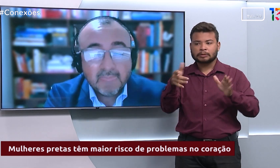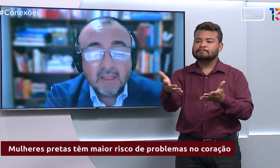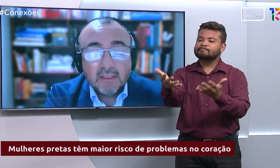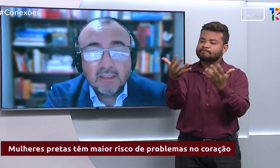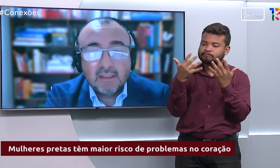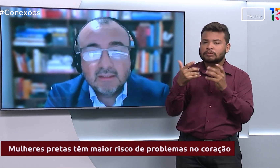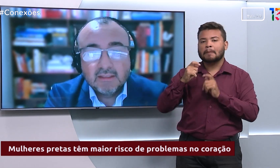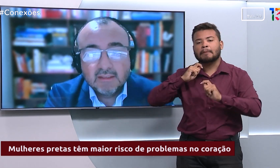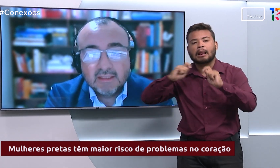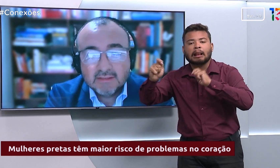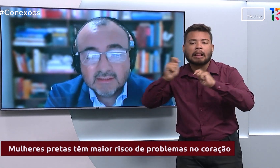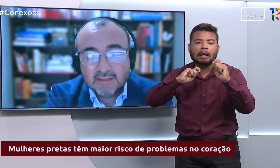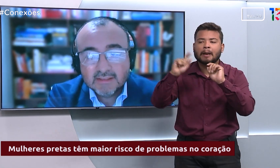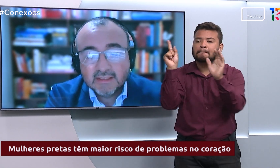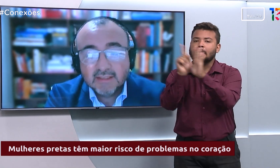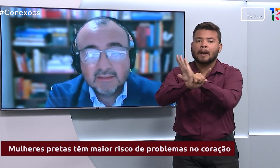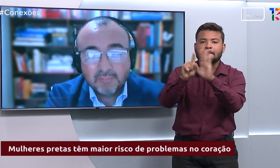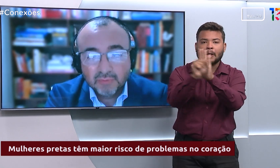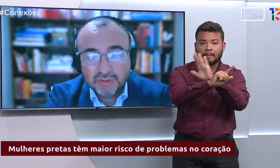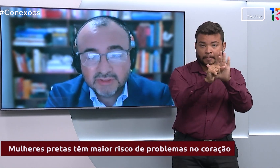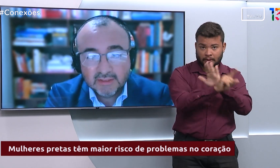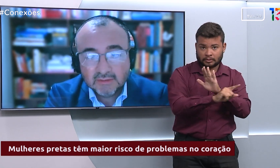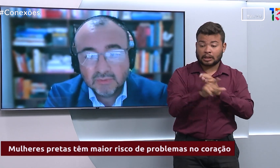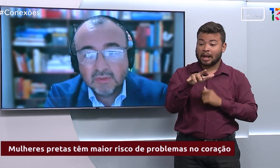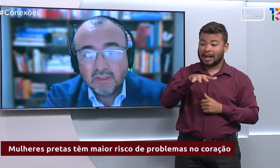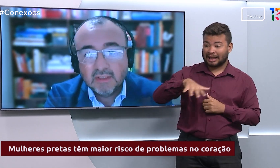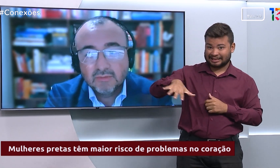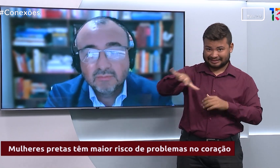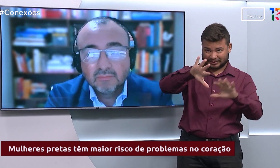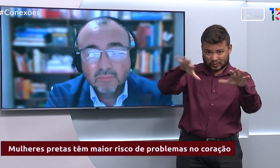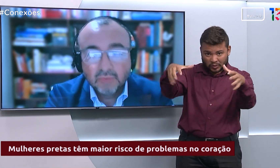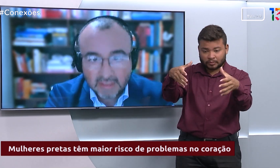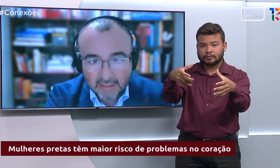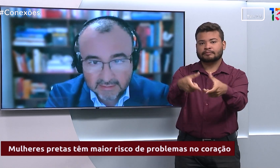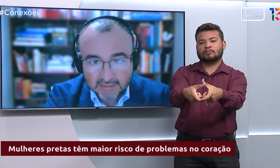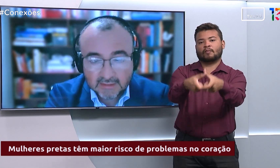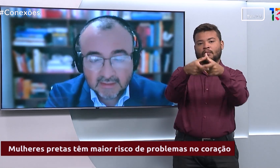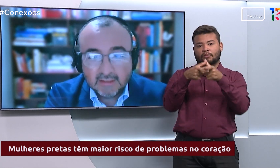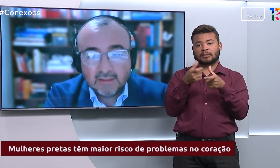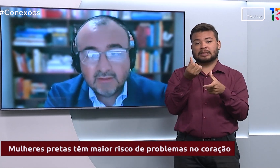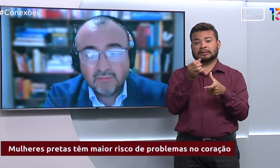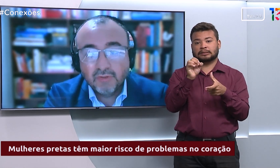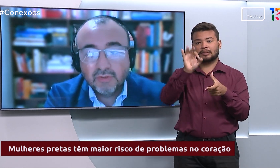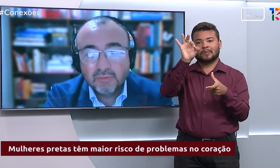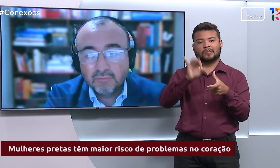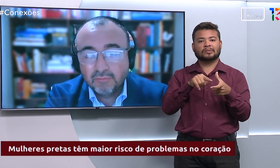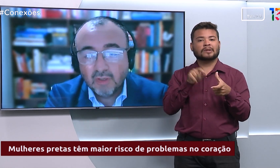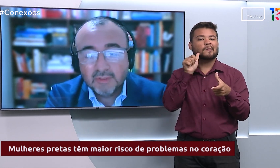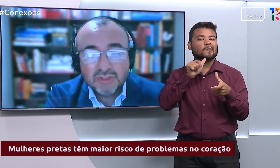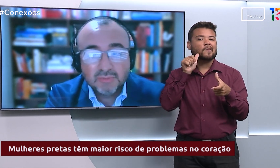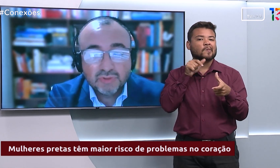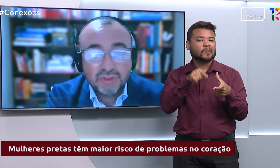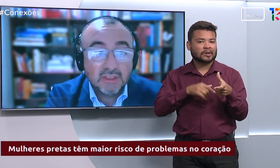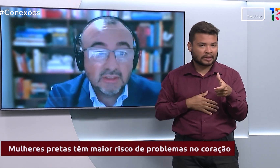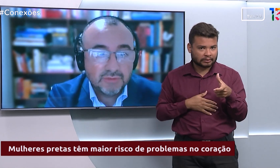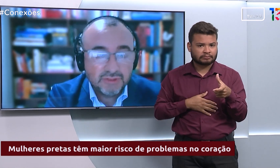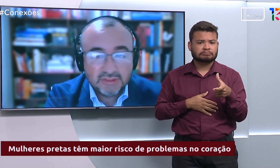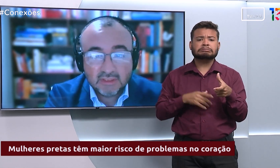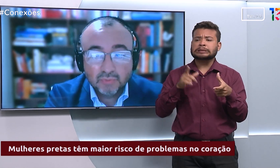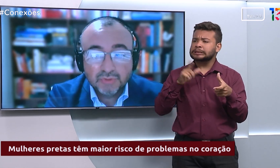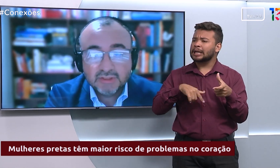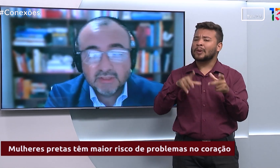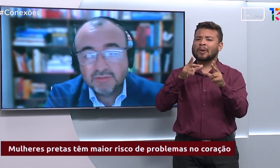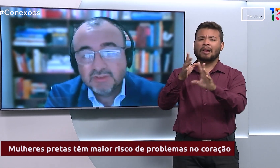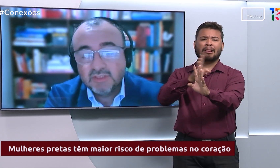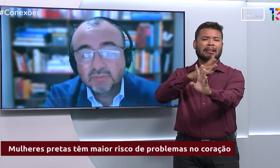e desses 60% eram mulheres. Foi em forma de mutirão de